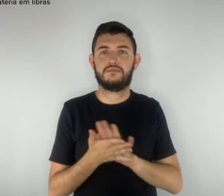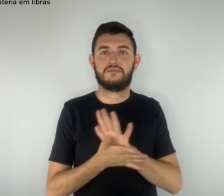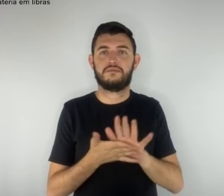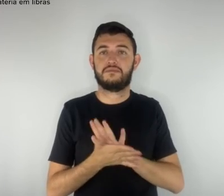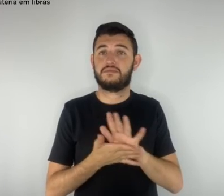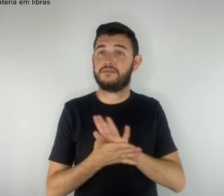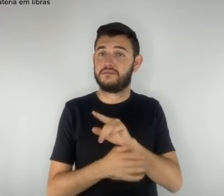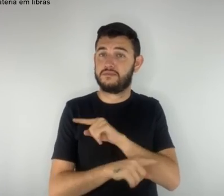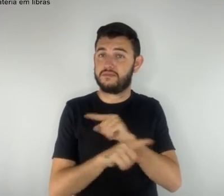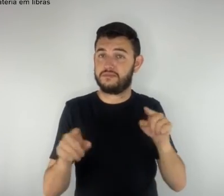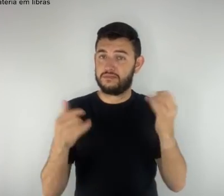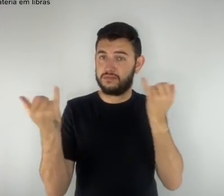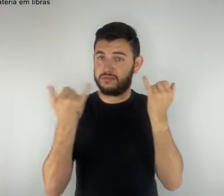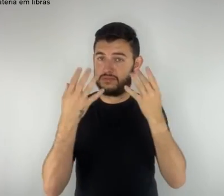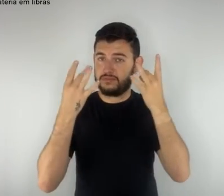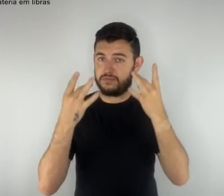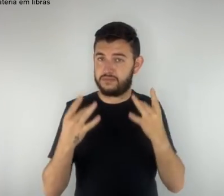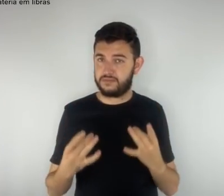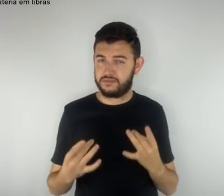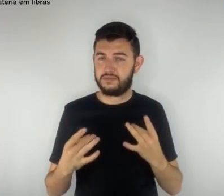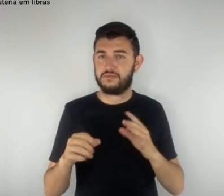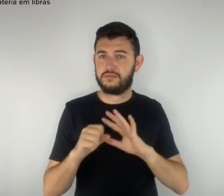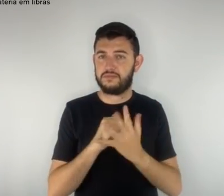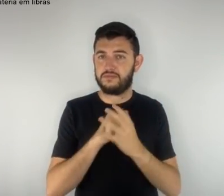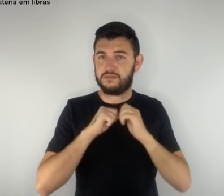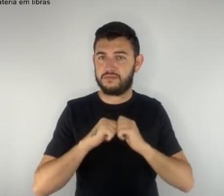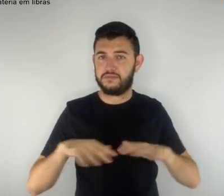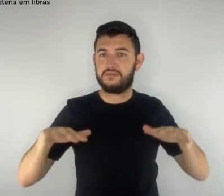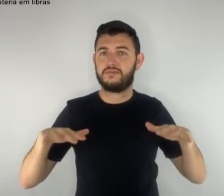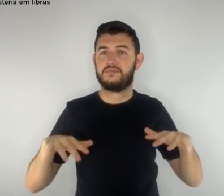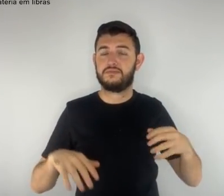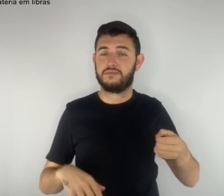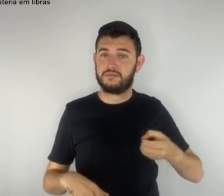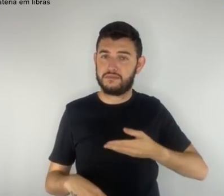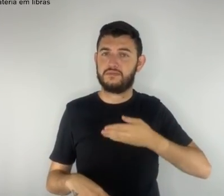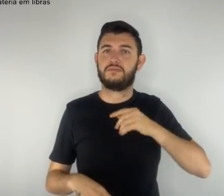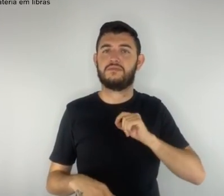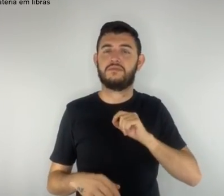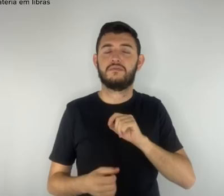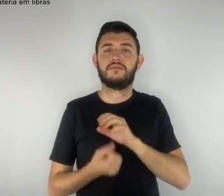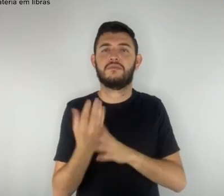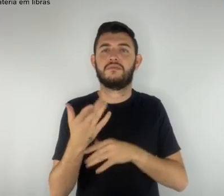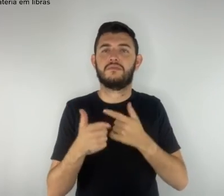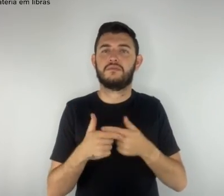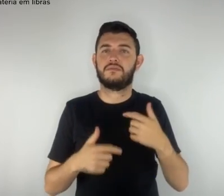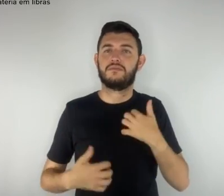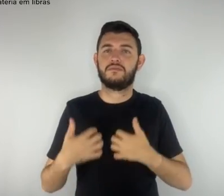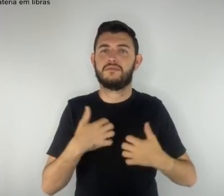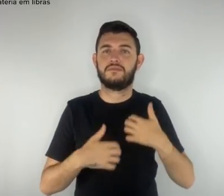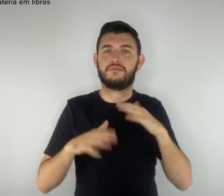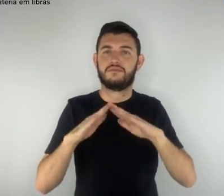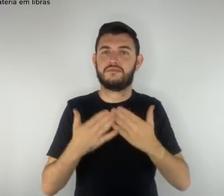mais. Nova onda de Covid instala o caos nas escolas do Distrito Federal.